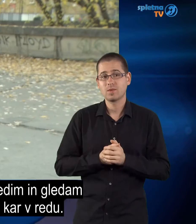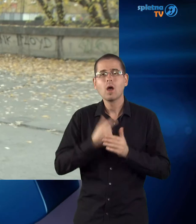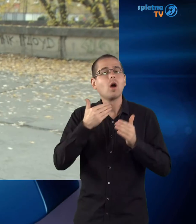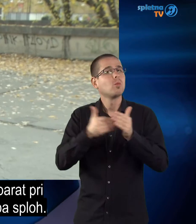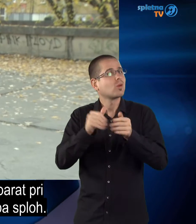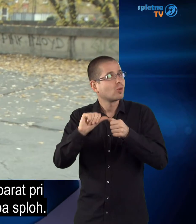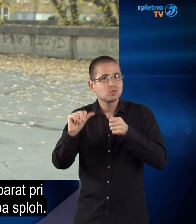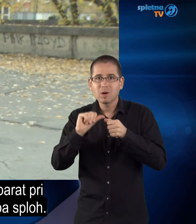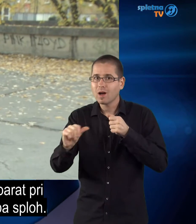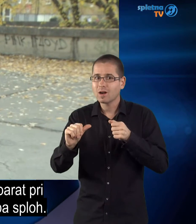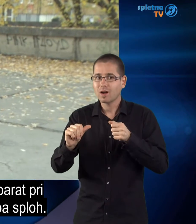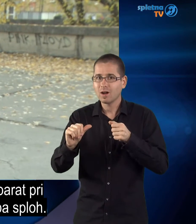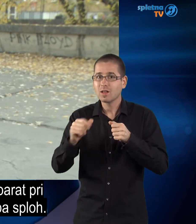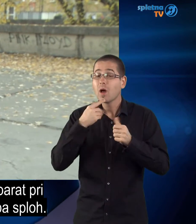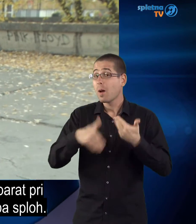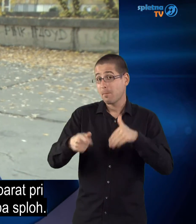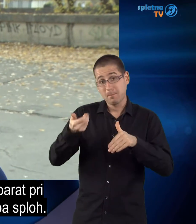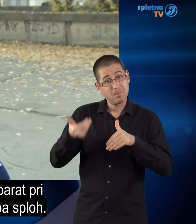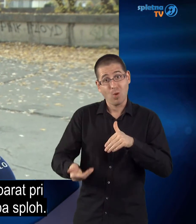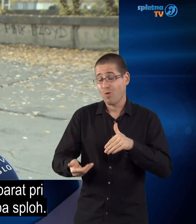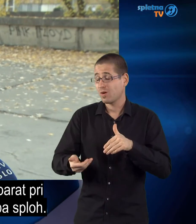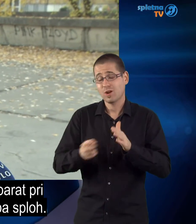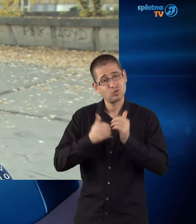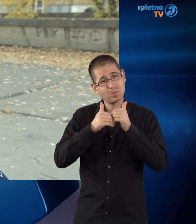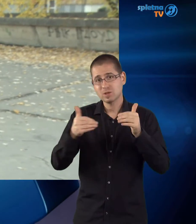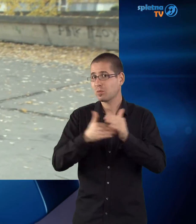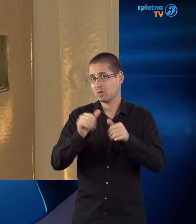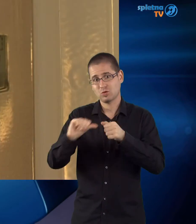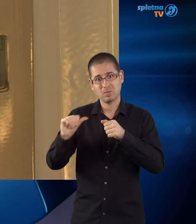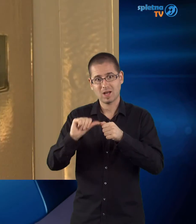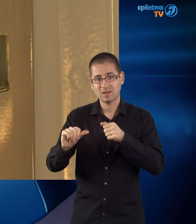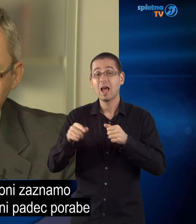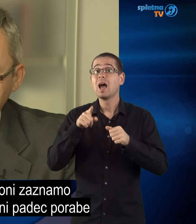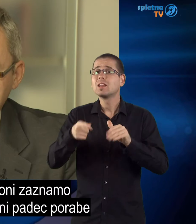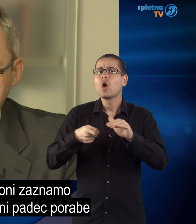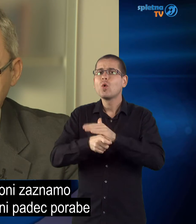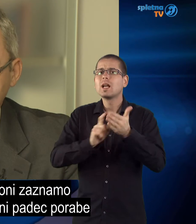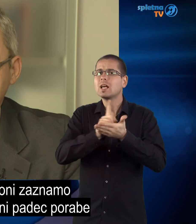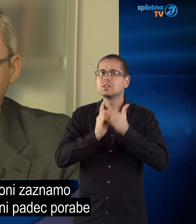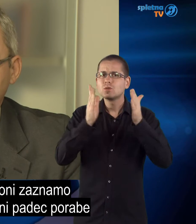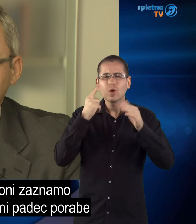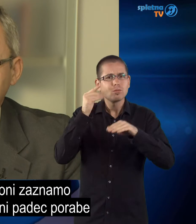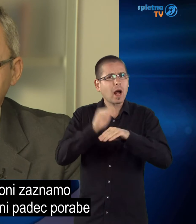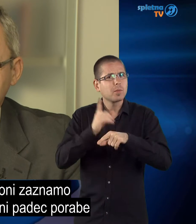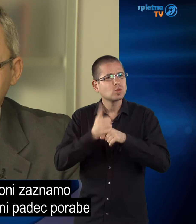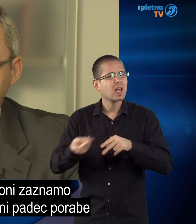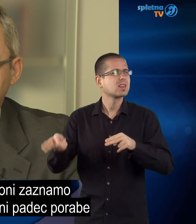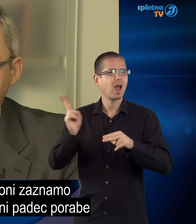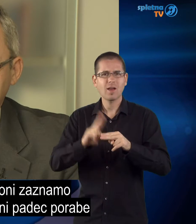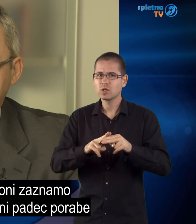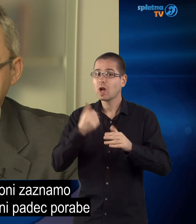redu. Treba je šparati, ne? Pri penzionih pa sploh. V tej kurilni sezoni zaznamo tudi